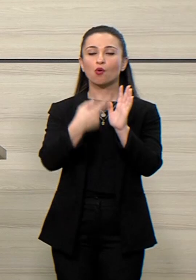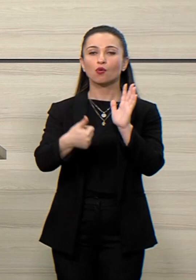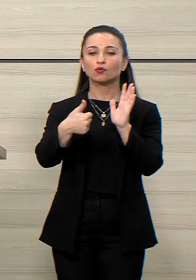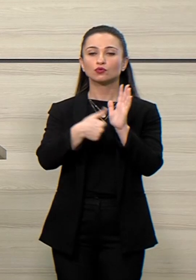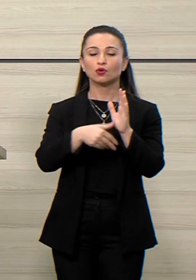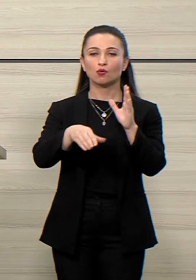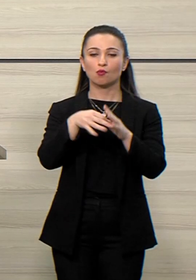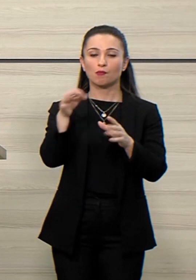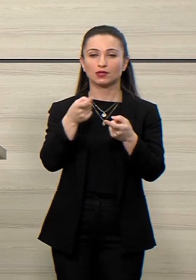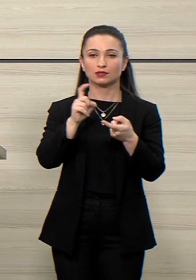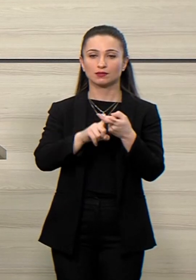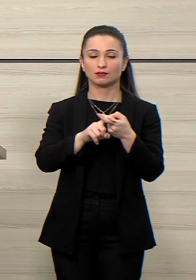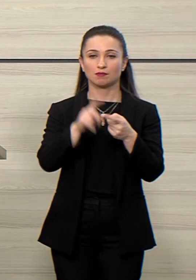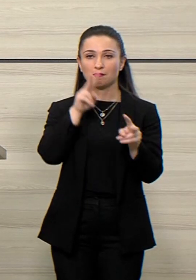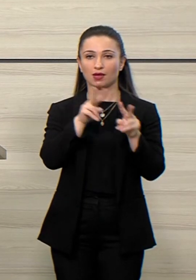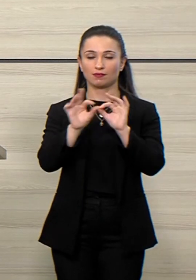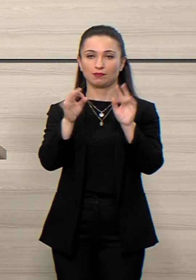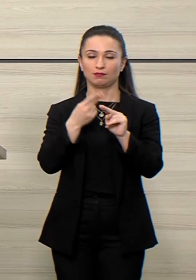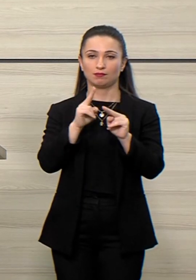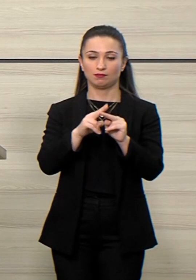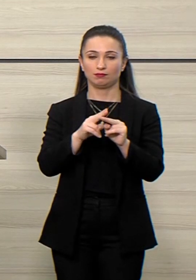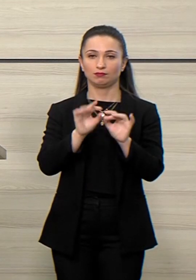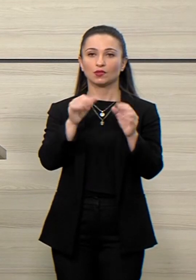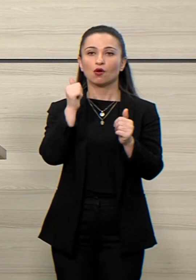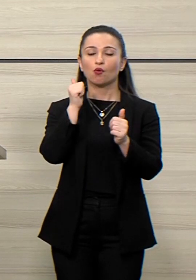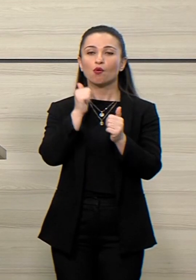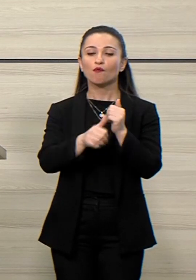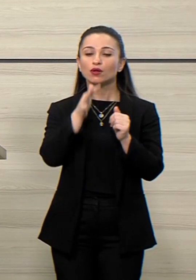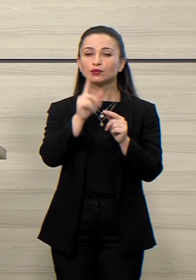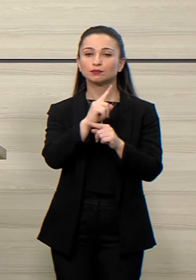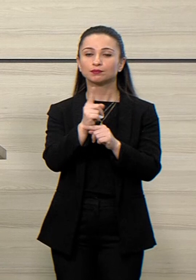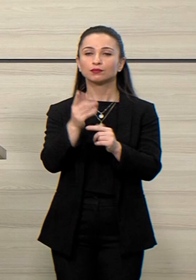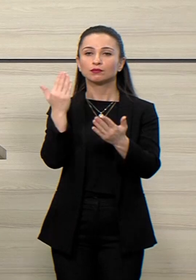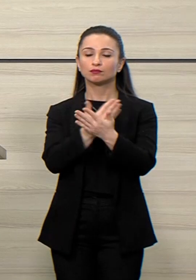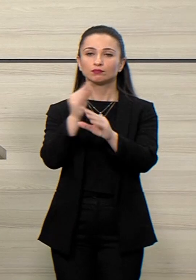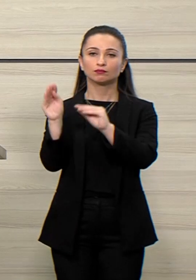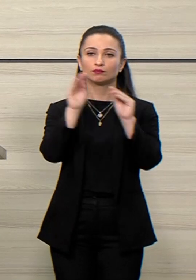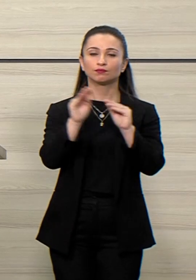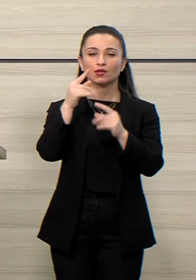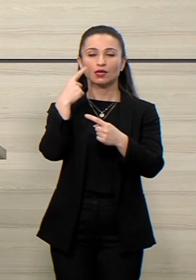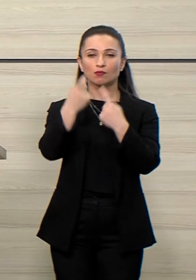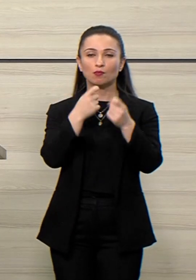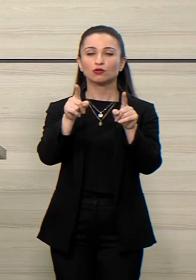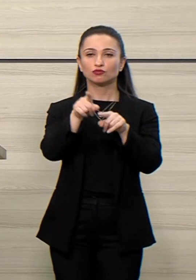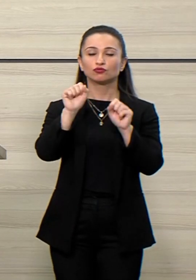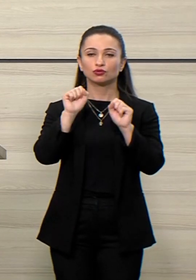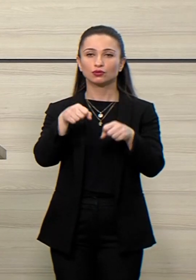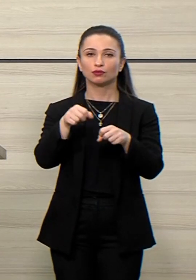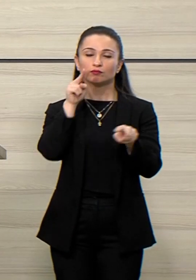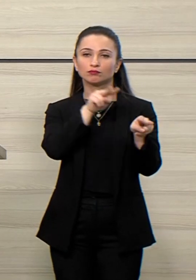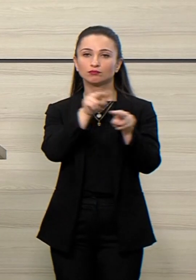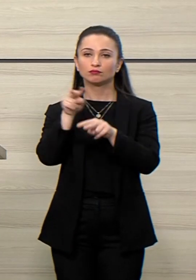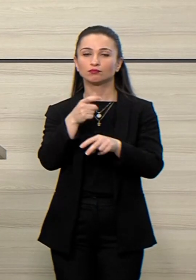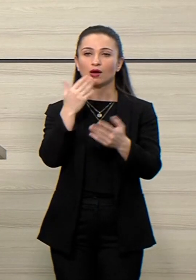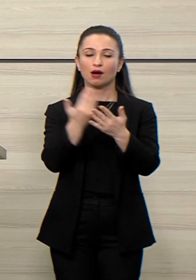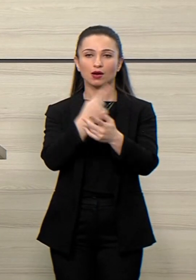3626 საარჩევნო უბნის მიხედვით. მოცემული ყოველ წუთიერად ნახდება ინფორმაცია და თქვენ შეგიძლიათ თვალი